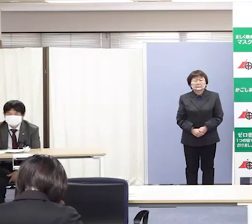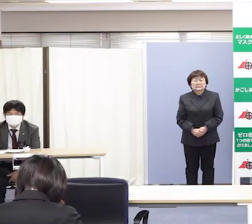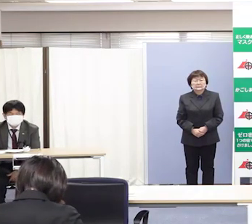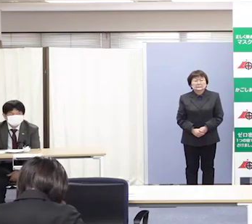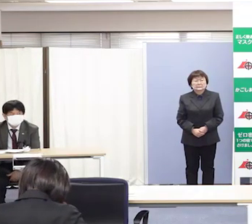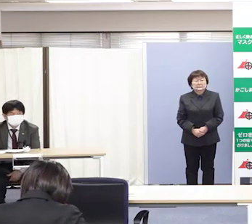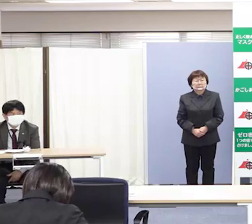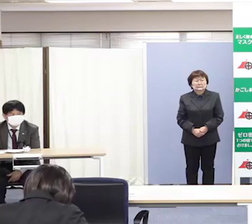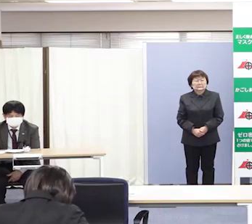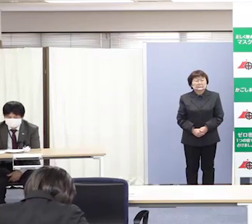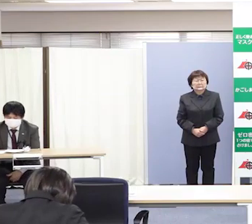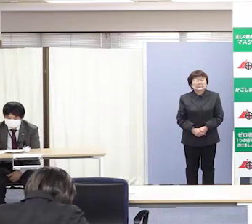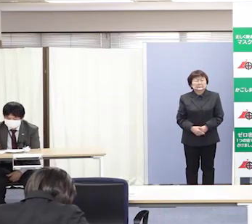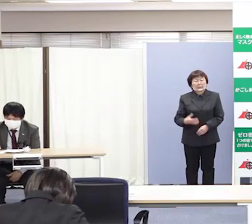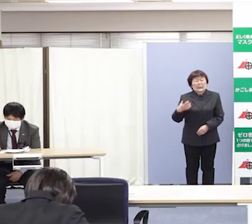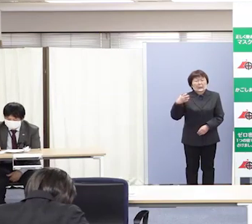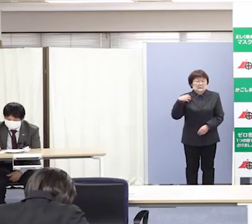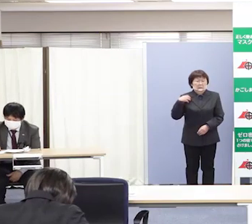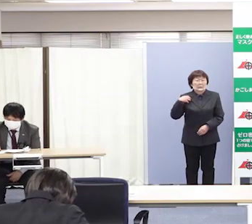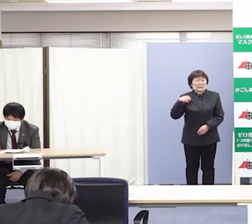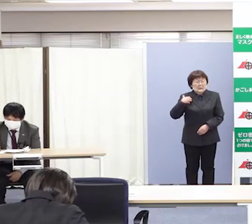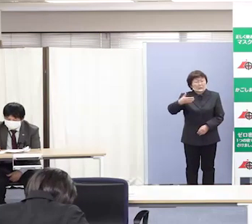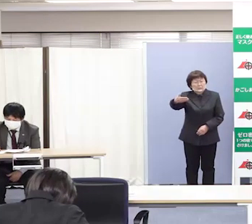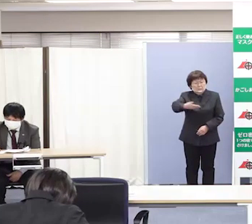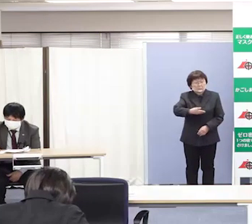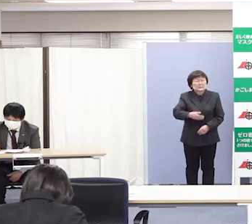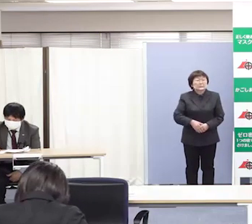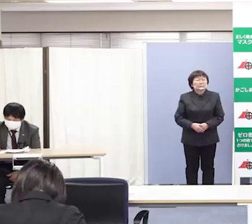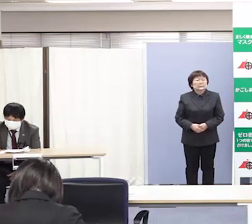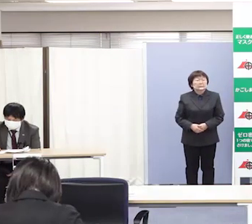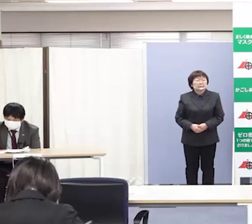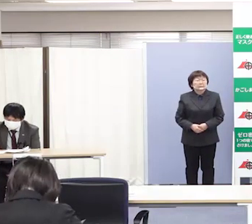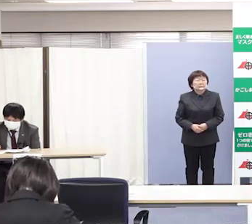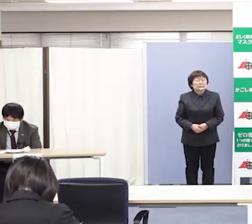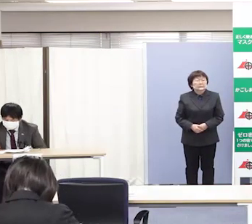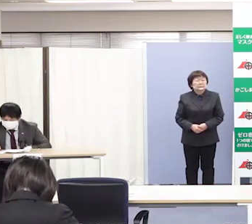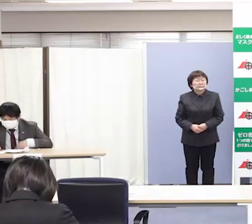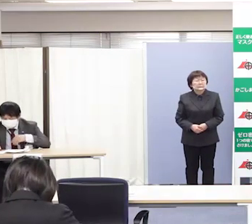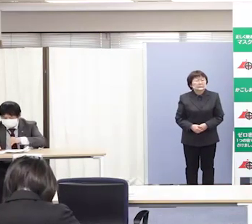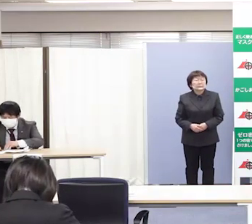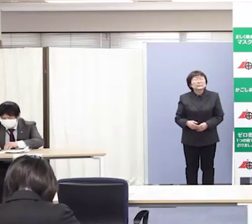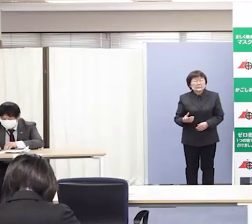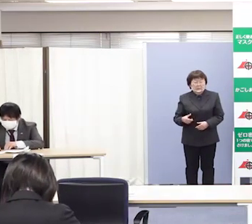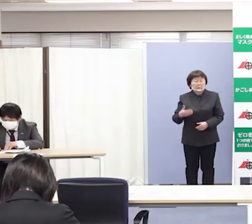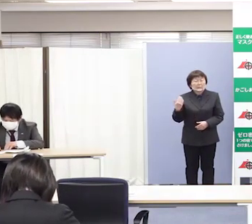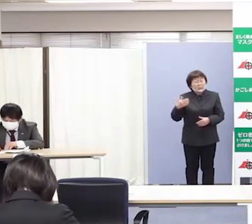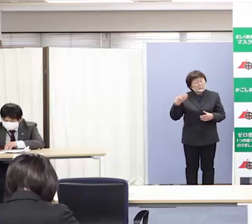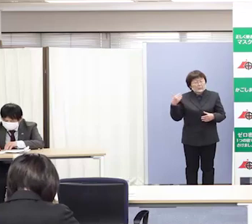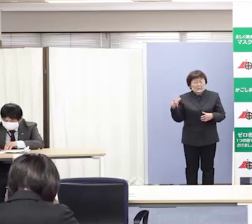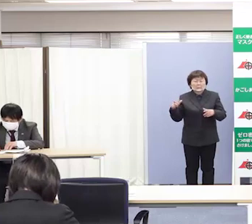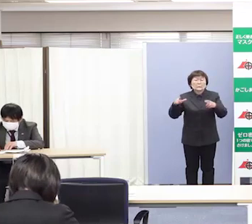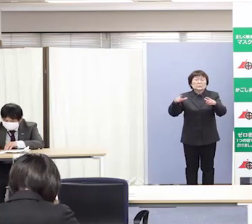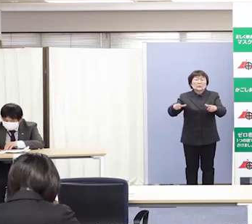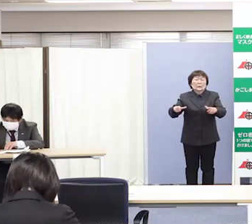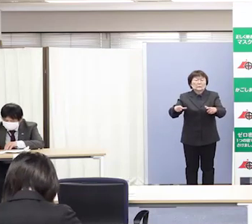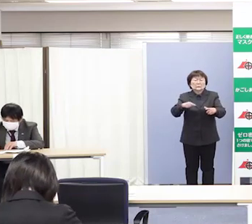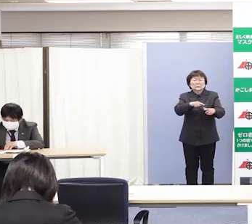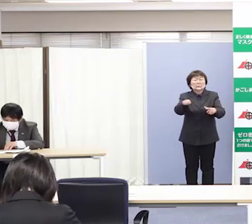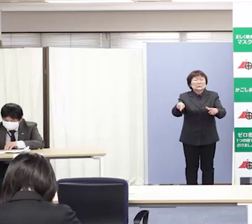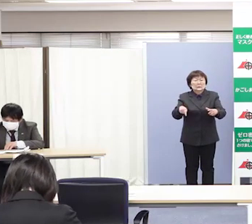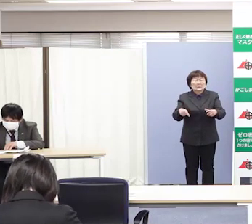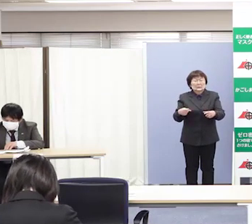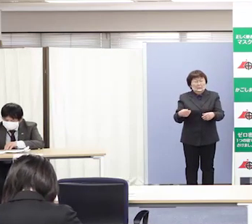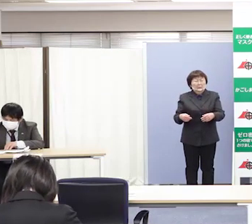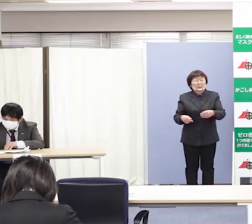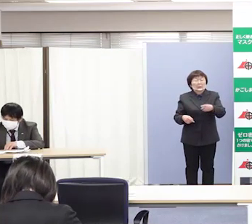まず幹事社から質問させてください。サッカー のスタジアム構想についてなんですけれども、先日23